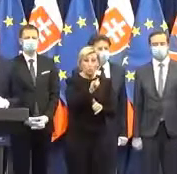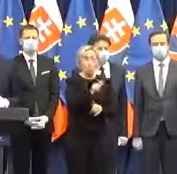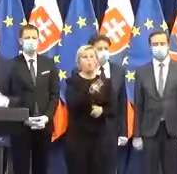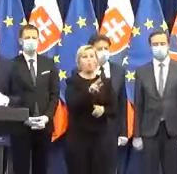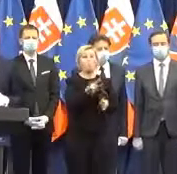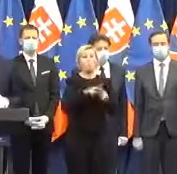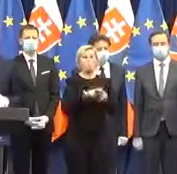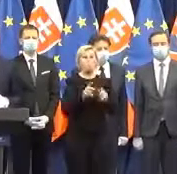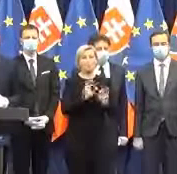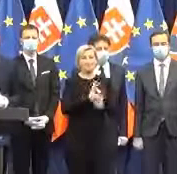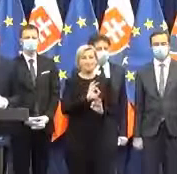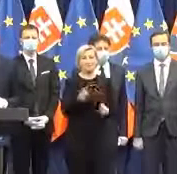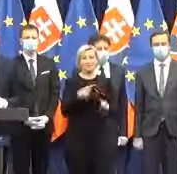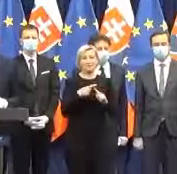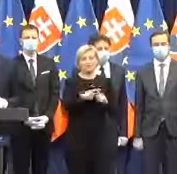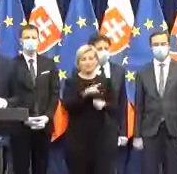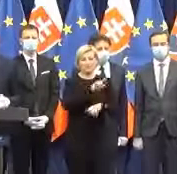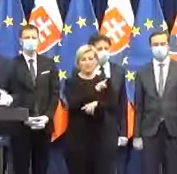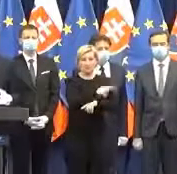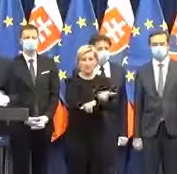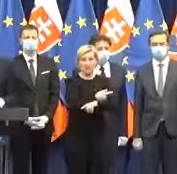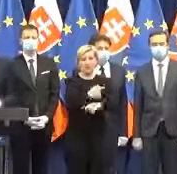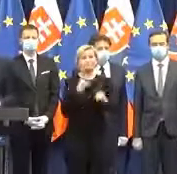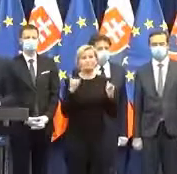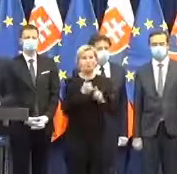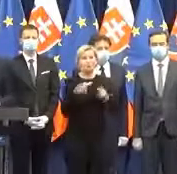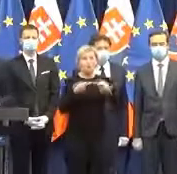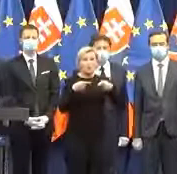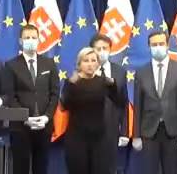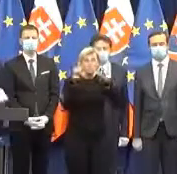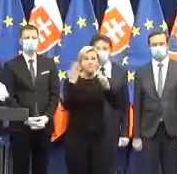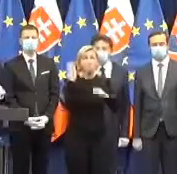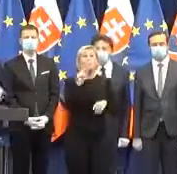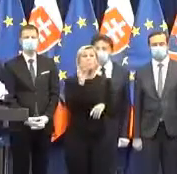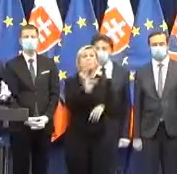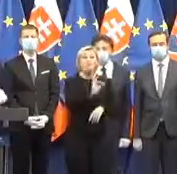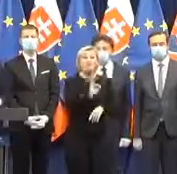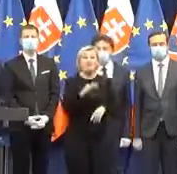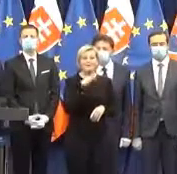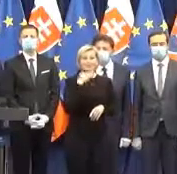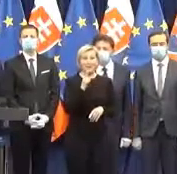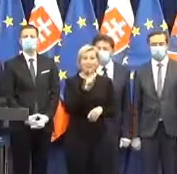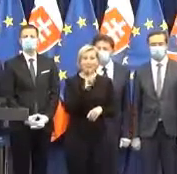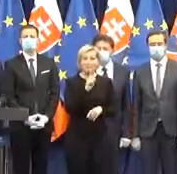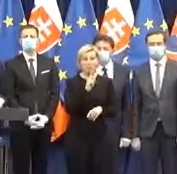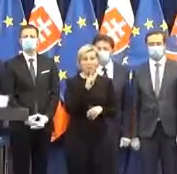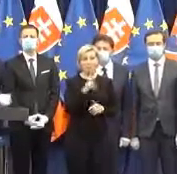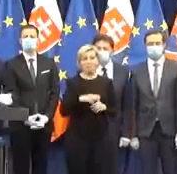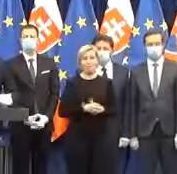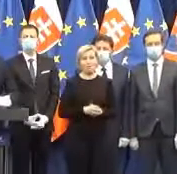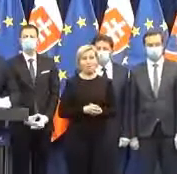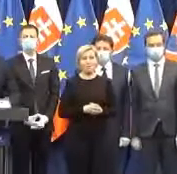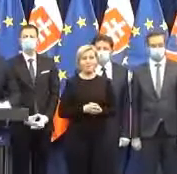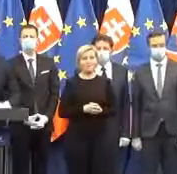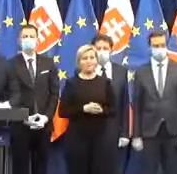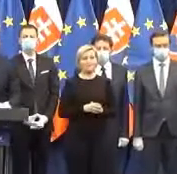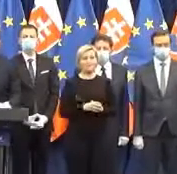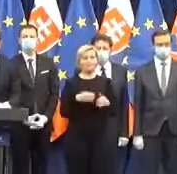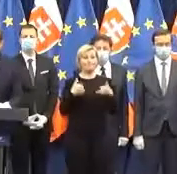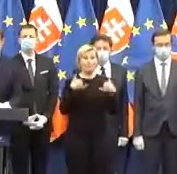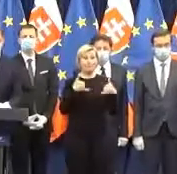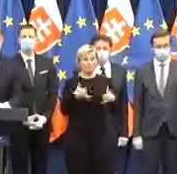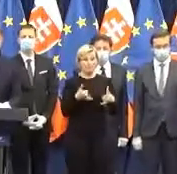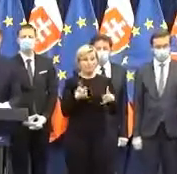Slovensko testovalo veľmi, veľmi málo. Odpoveď dnes možno aj teda taká, ktorá je v súlade s tým, čo som povedal teraz.